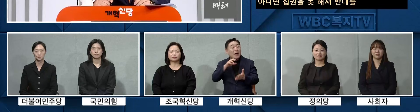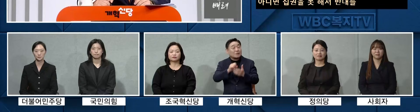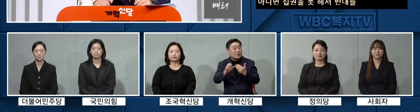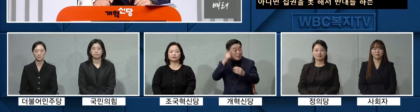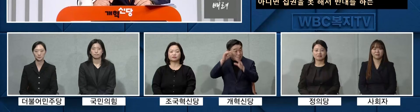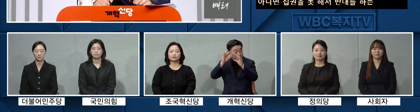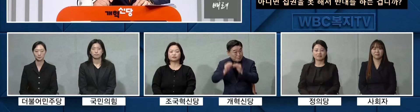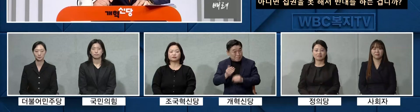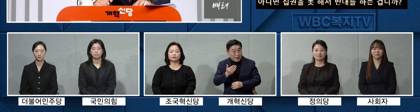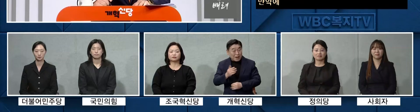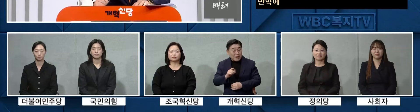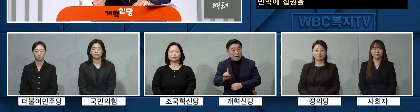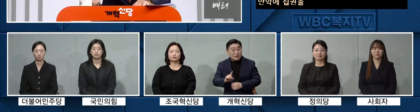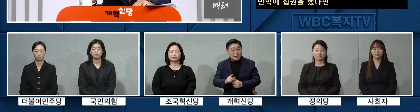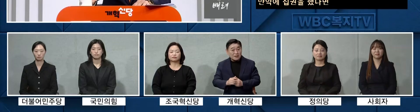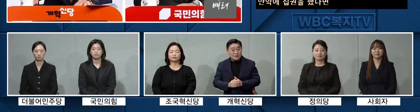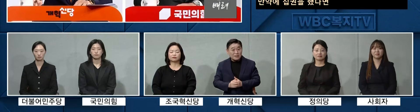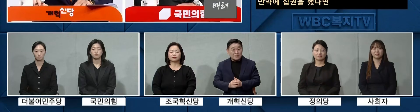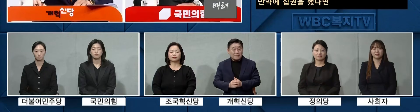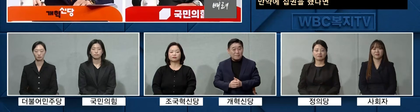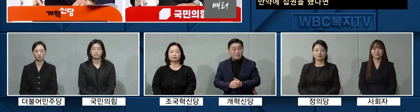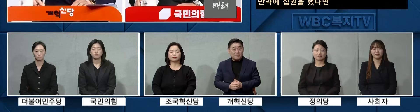찬성을 했을 사안입니까?